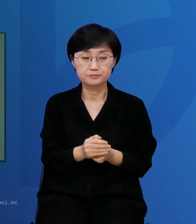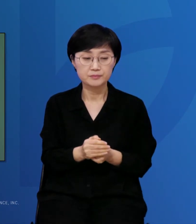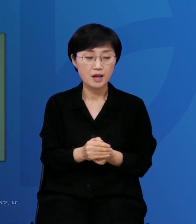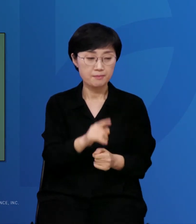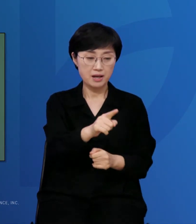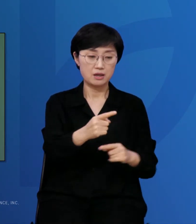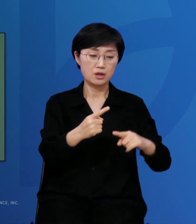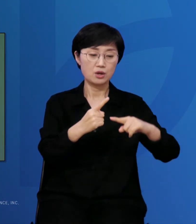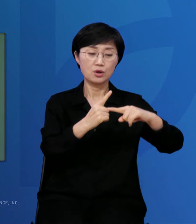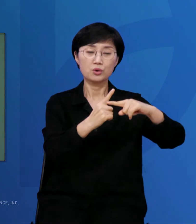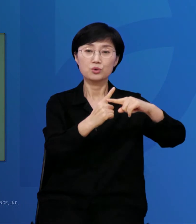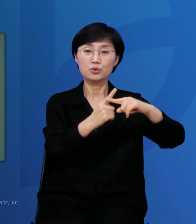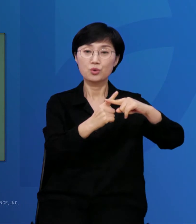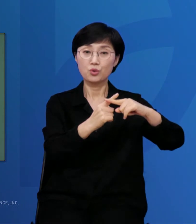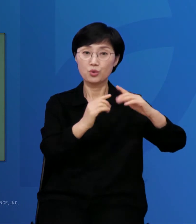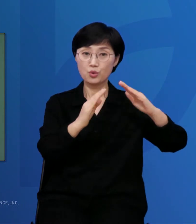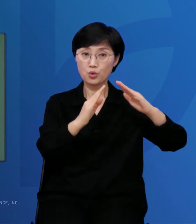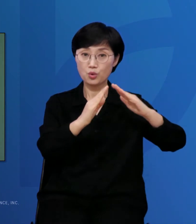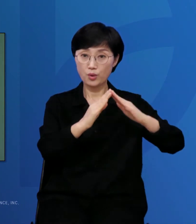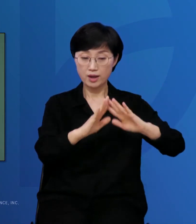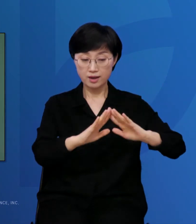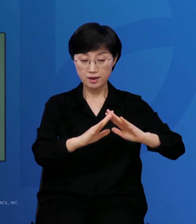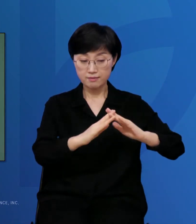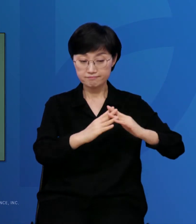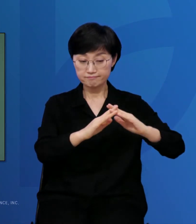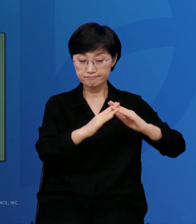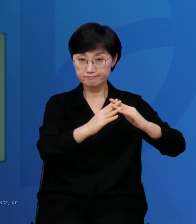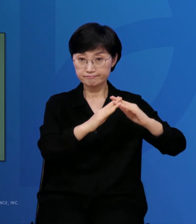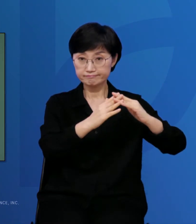교회당을 건축하기 위해서